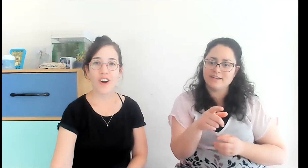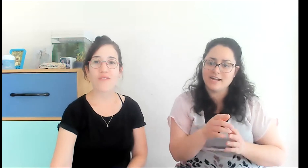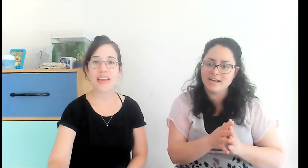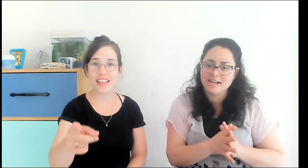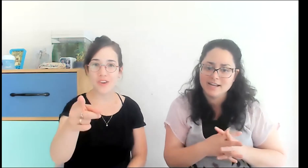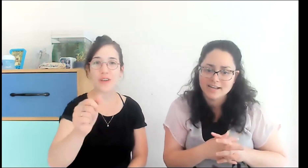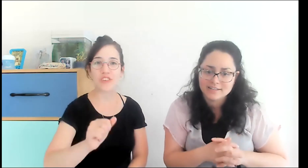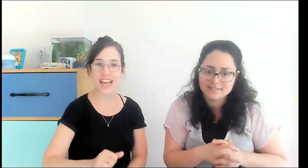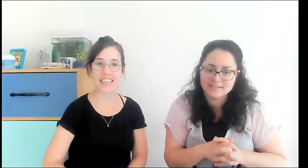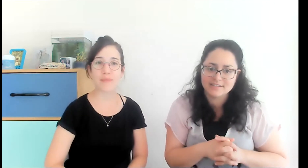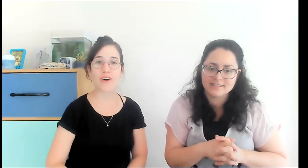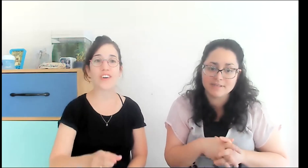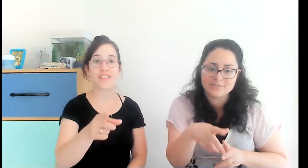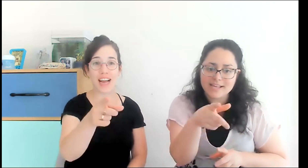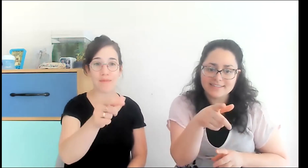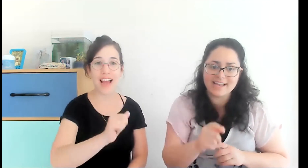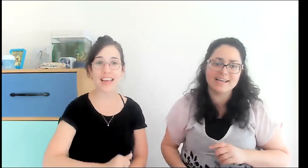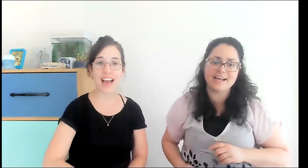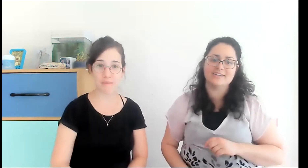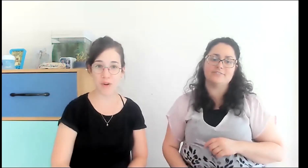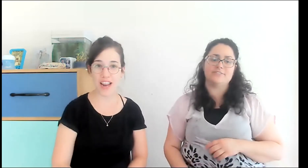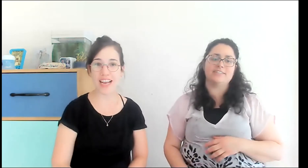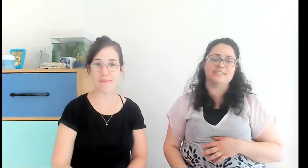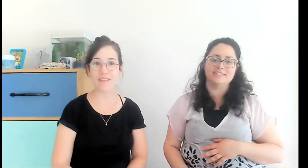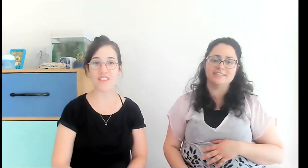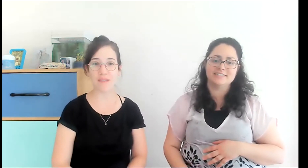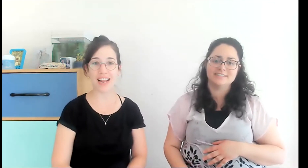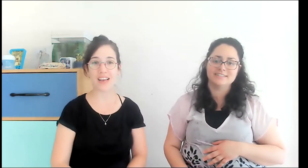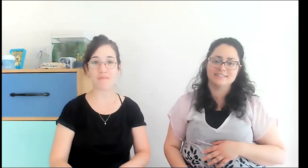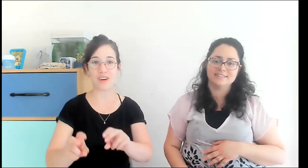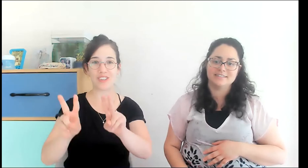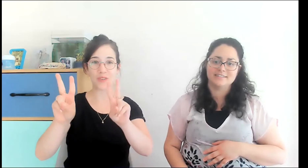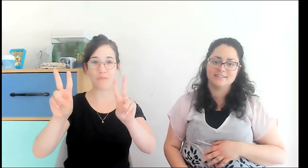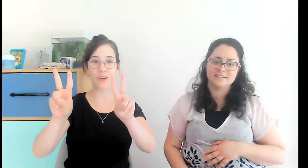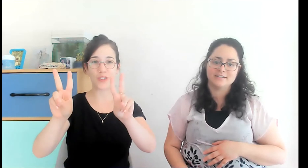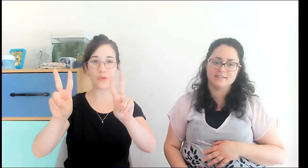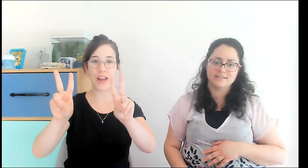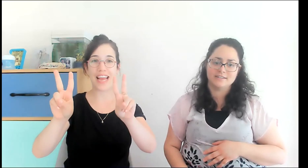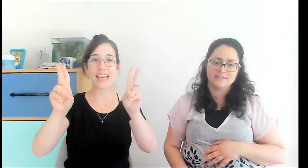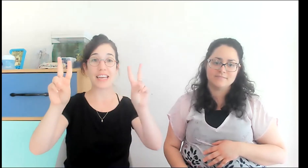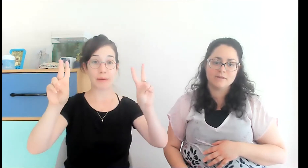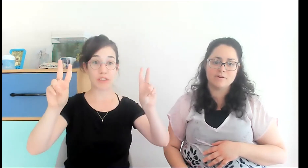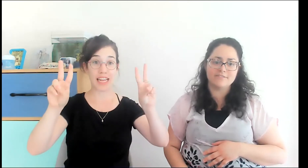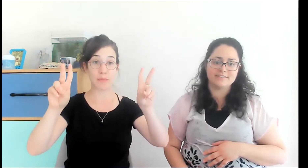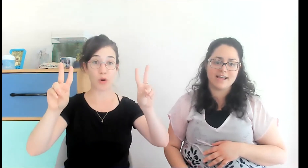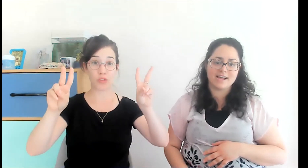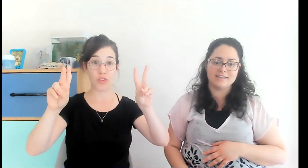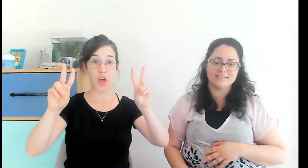קרוב בדיוק, עם שתי האצבעות. מצוין, דליה, יופי. מעולה, גם נעבה וגם דליה עושו מעולה. מעולה, יתר.